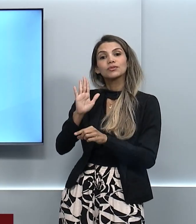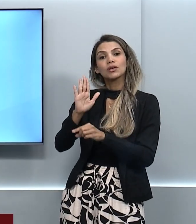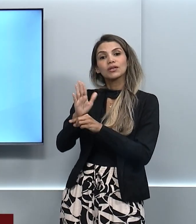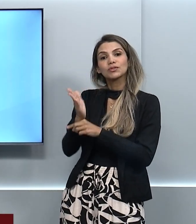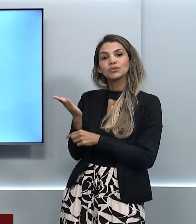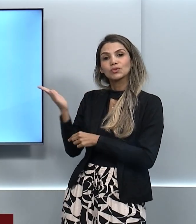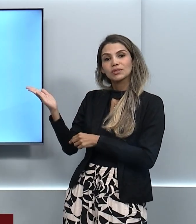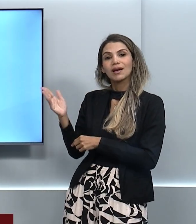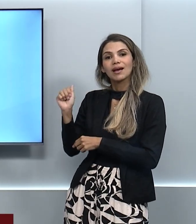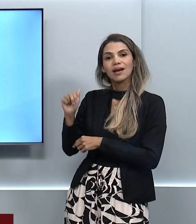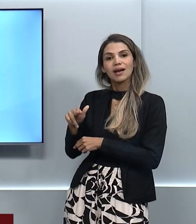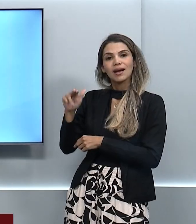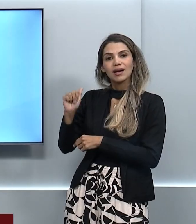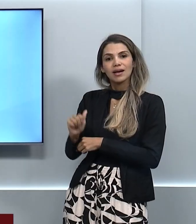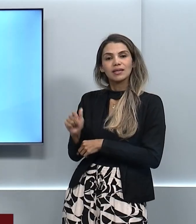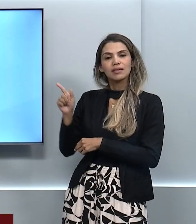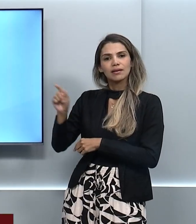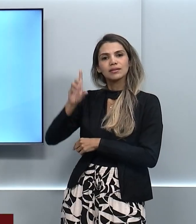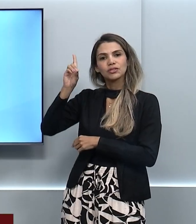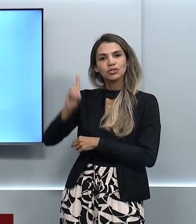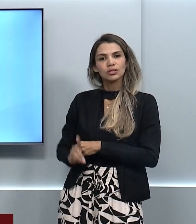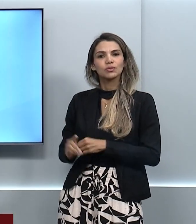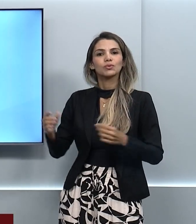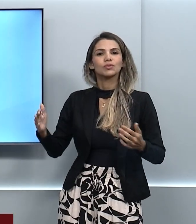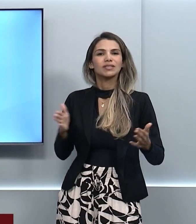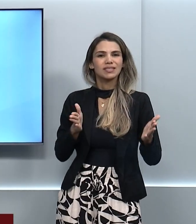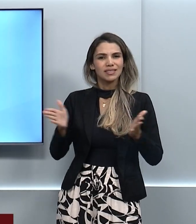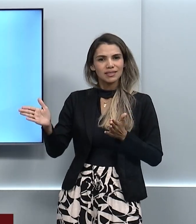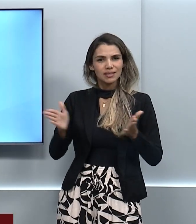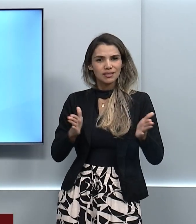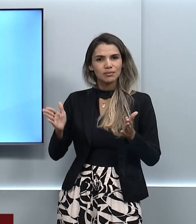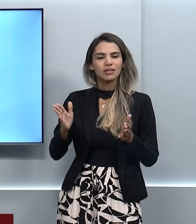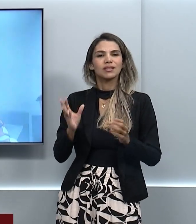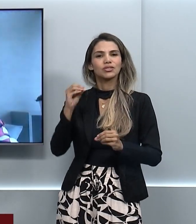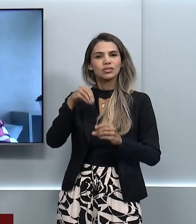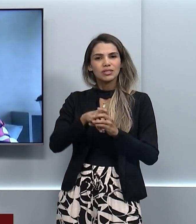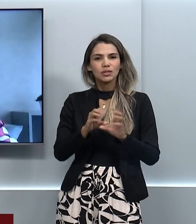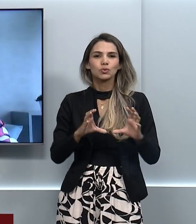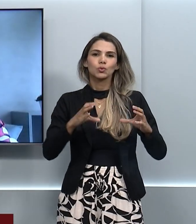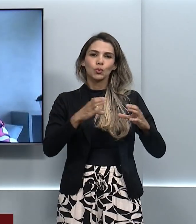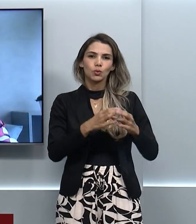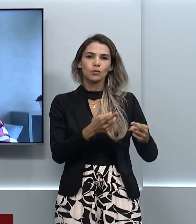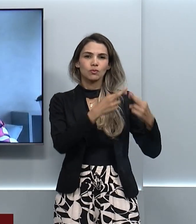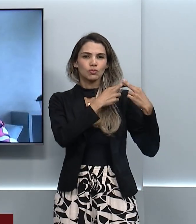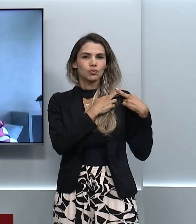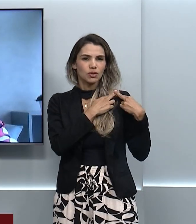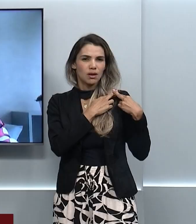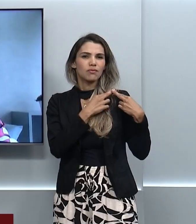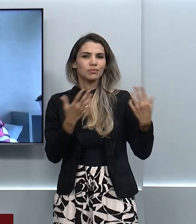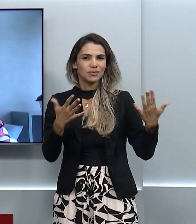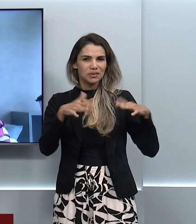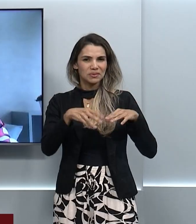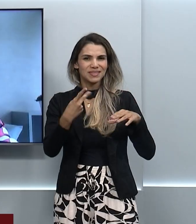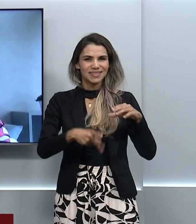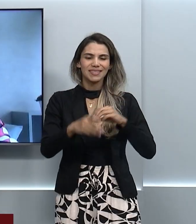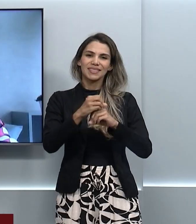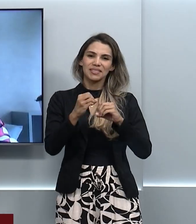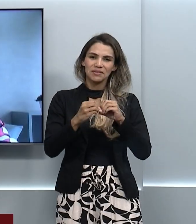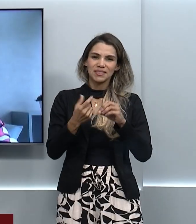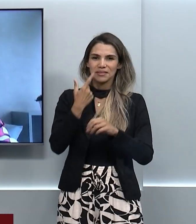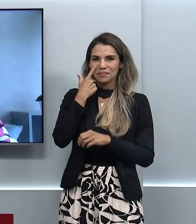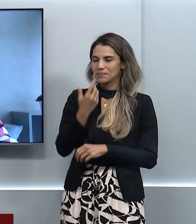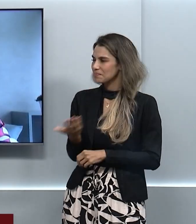Antônio. Ela é diretora de acessibilidade da Secretaria de Inclusão da UFG, vai aparecer na tela aqui agora.